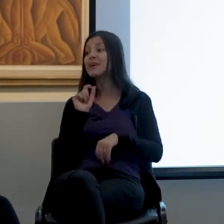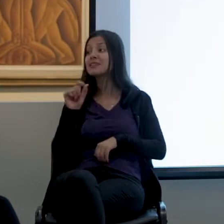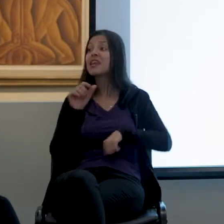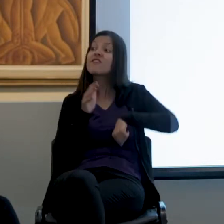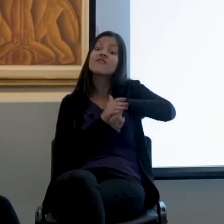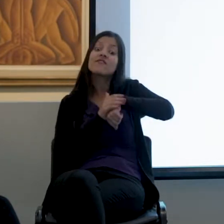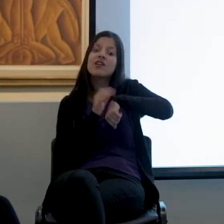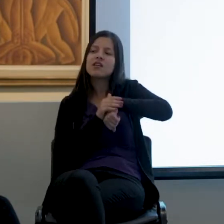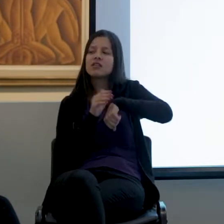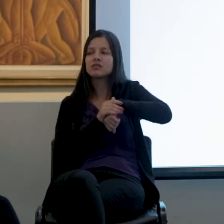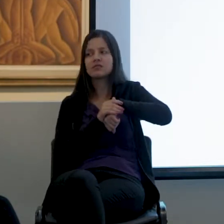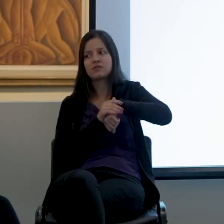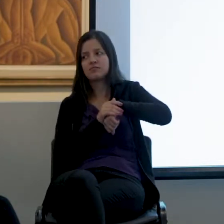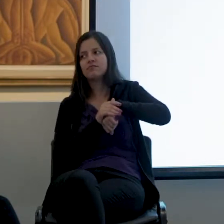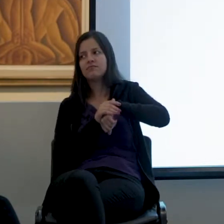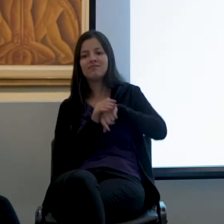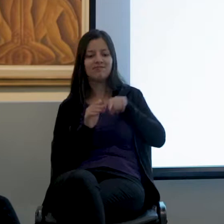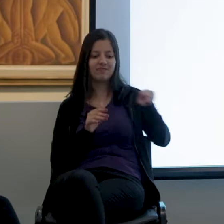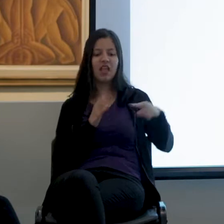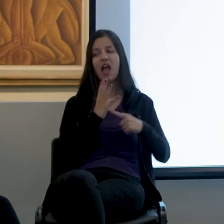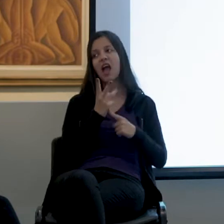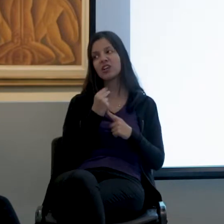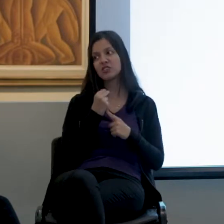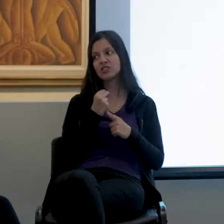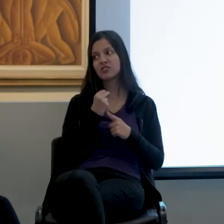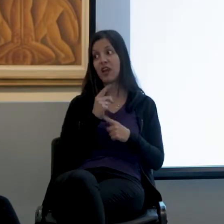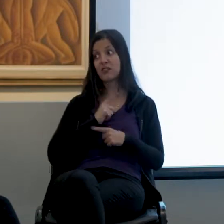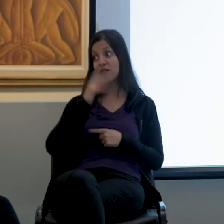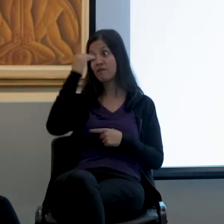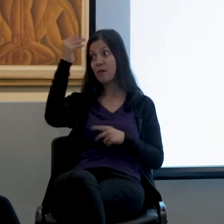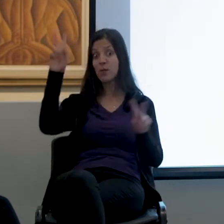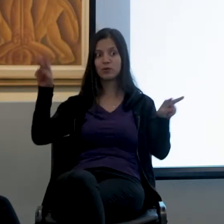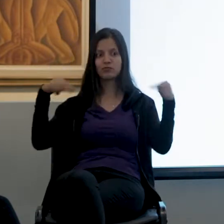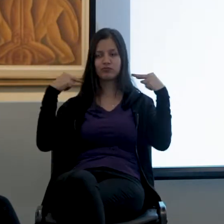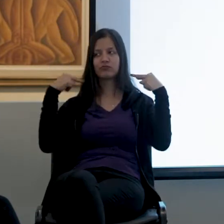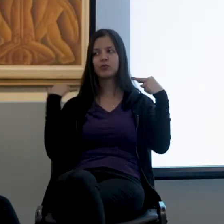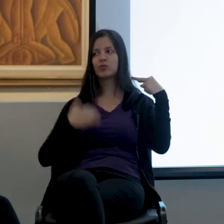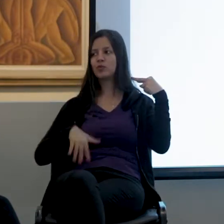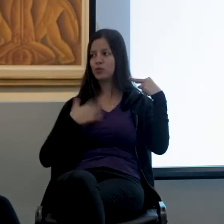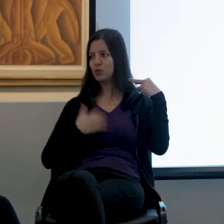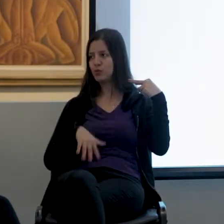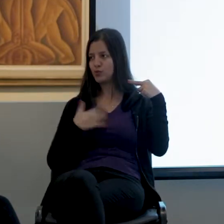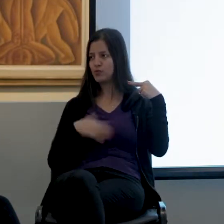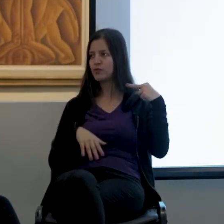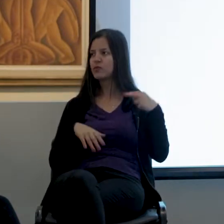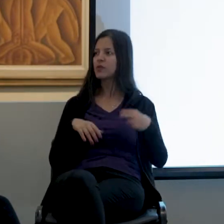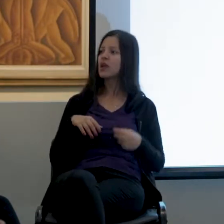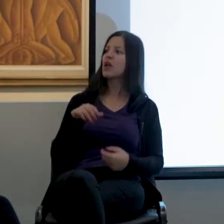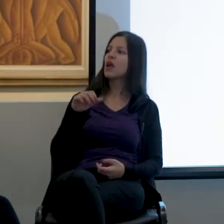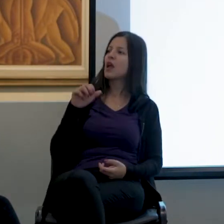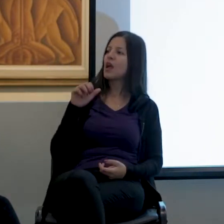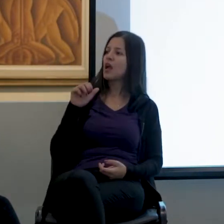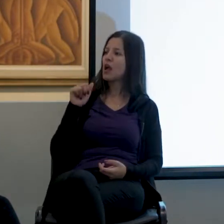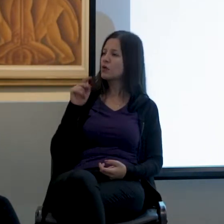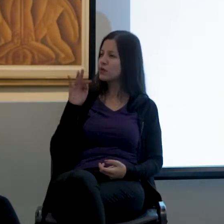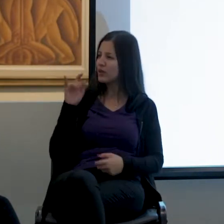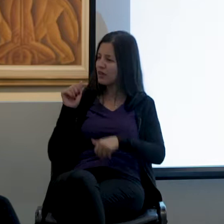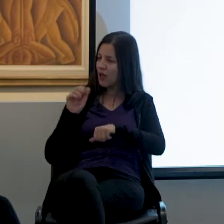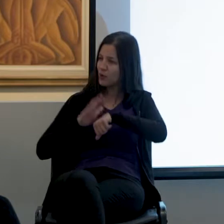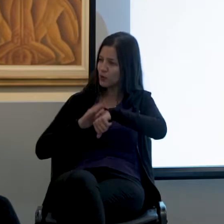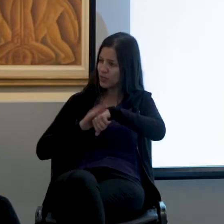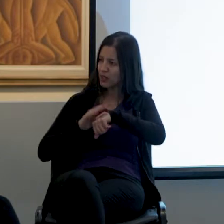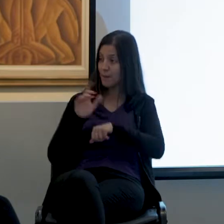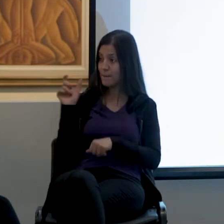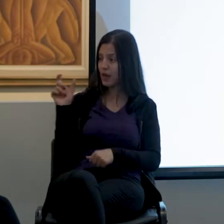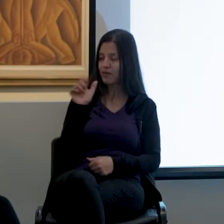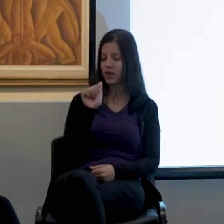tem. Então o artista ganha aí um peso enorme. Autoria, a palavra autoria deriva da palavra autoridade.